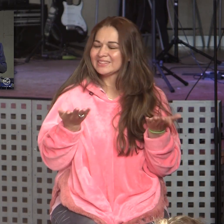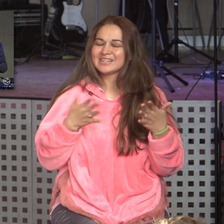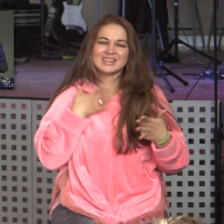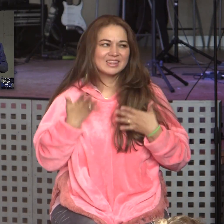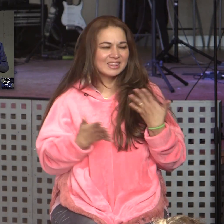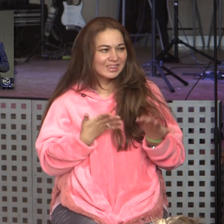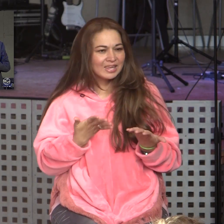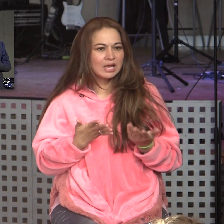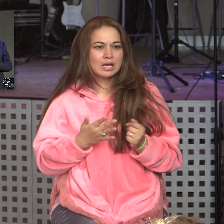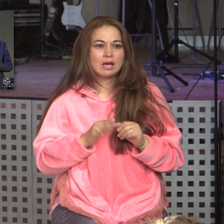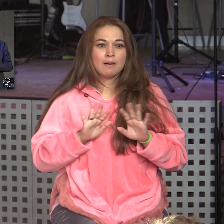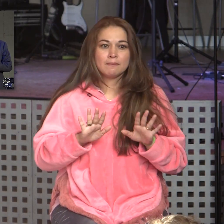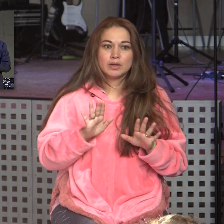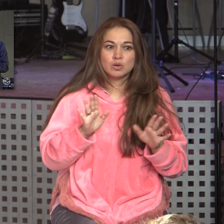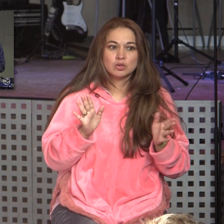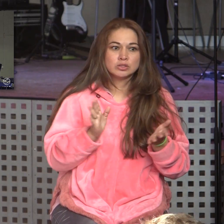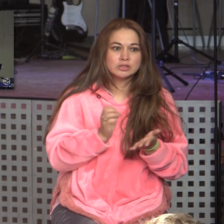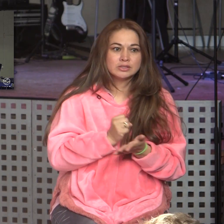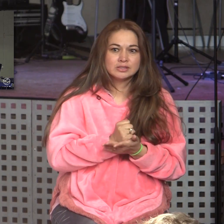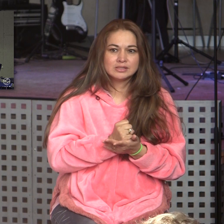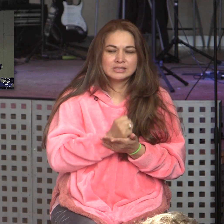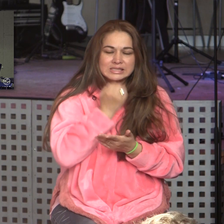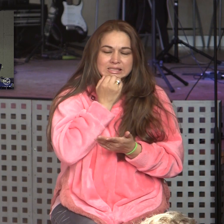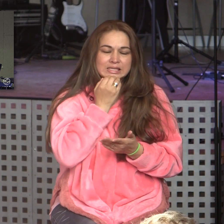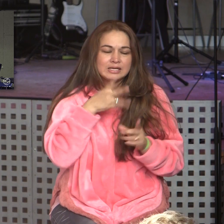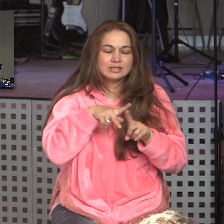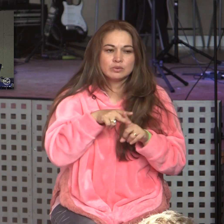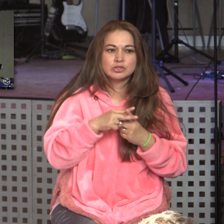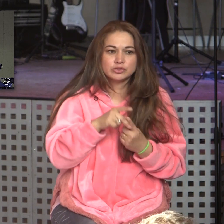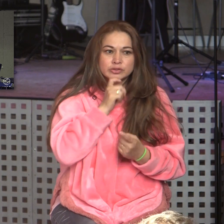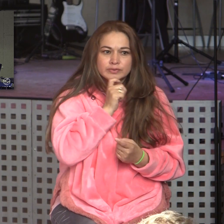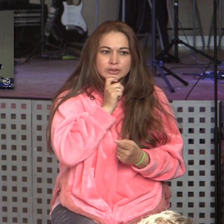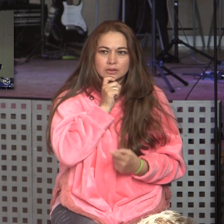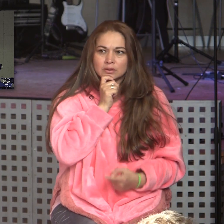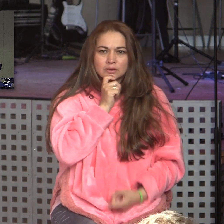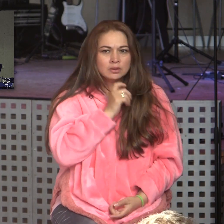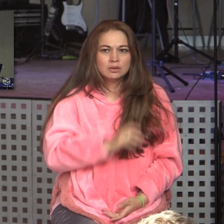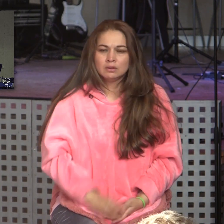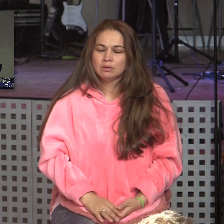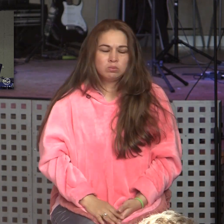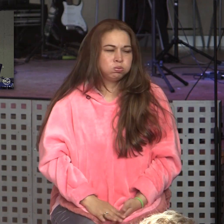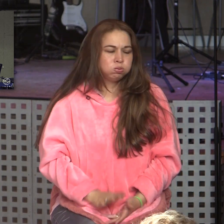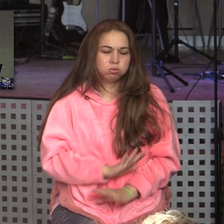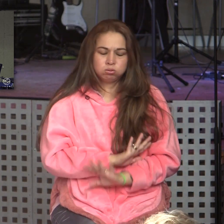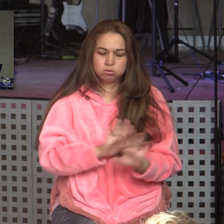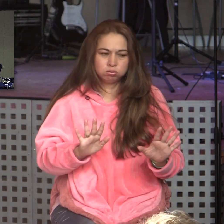desastroso. Como resulta que suele haber más tiempos malos que buenos,